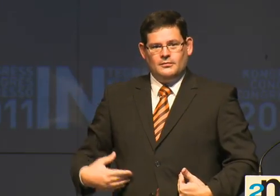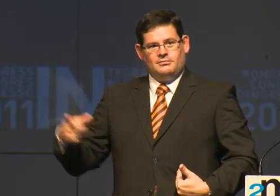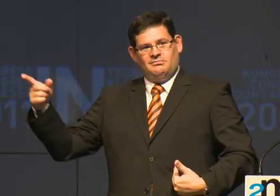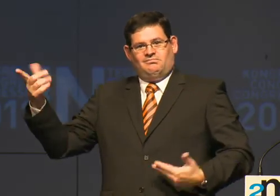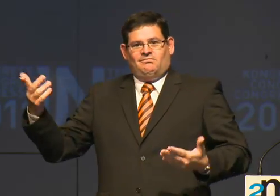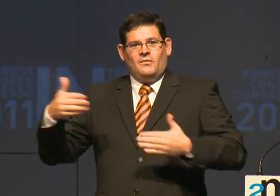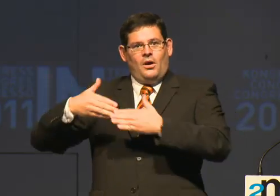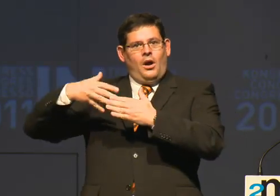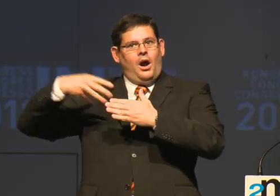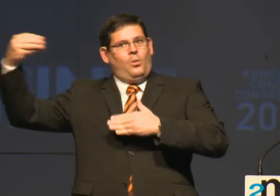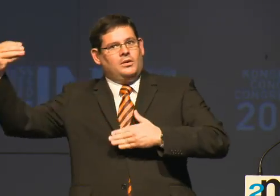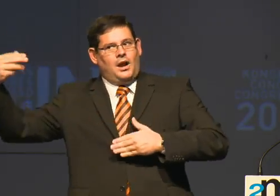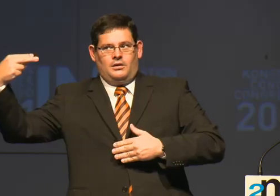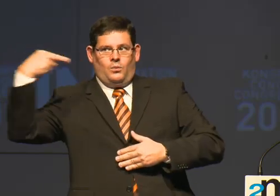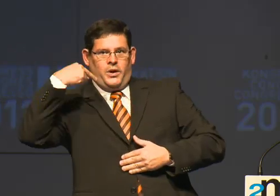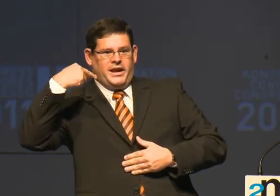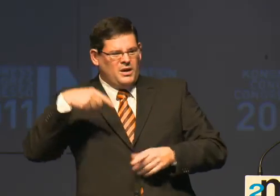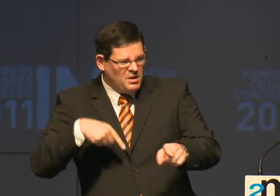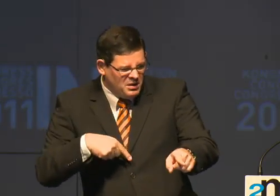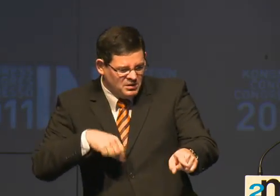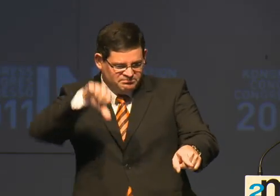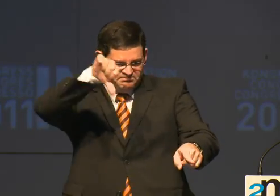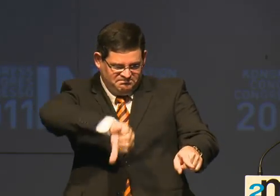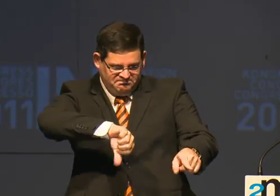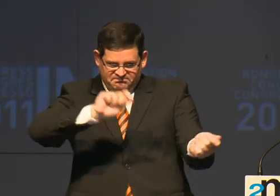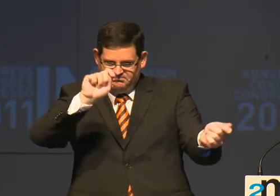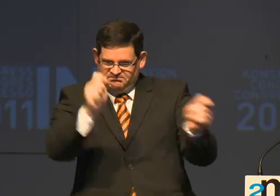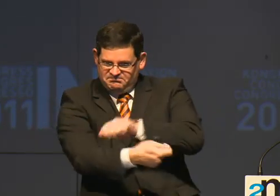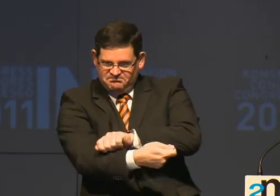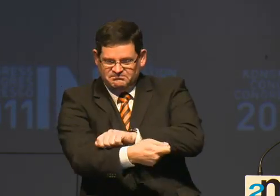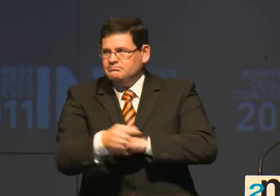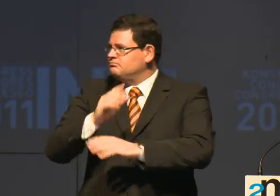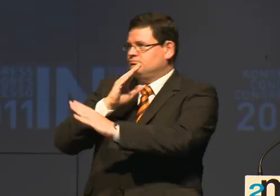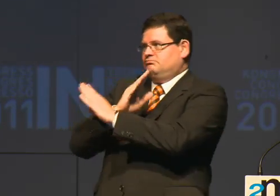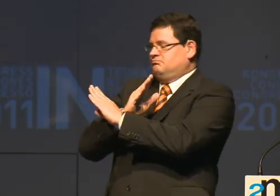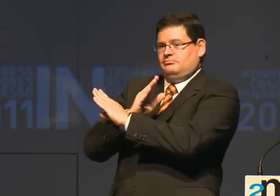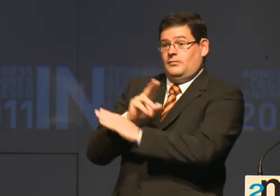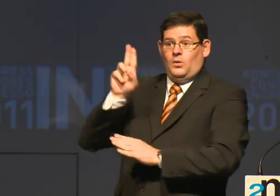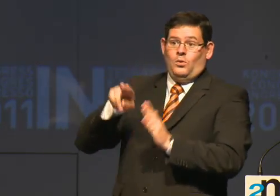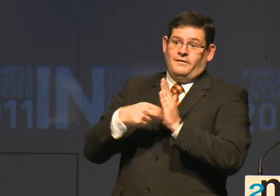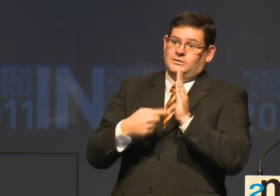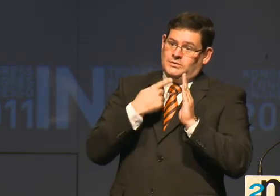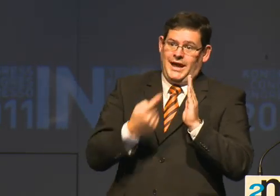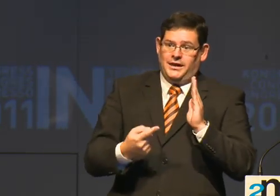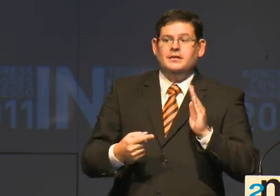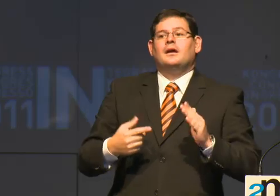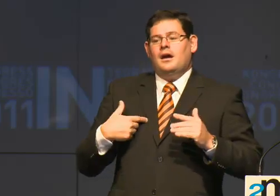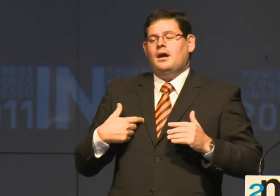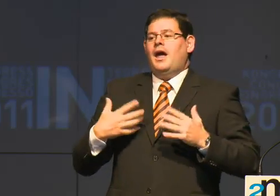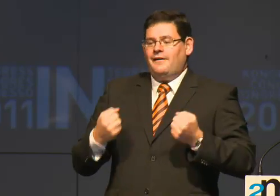les changements. Je suis née, je dois être respectée telle que je suis. Et puis les erreurs, les changements, je ne dois pas les